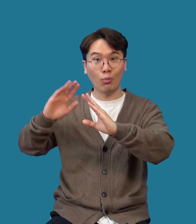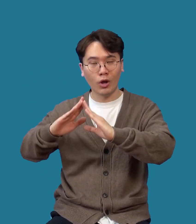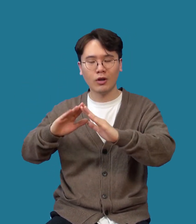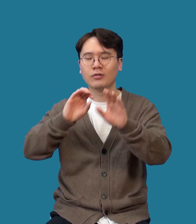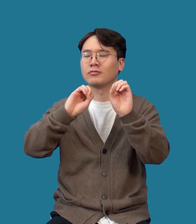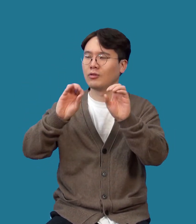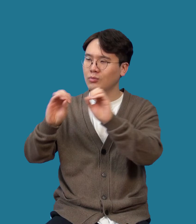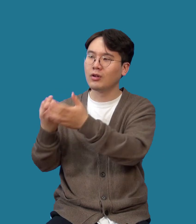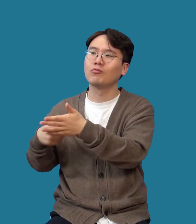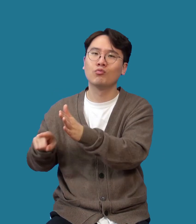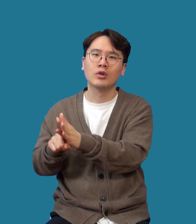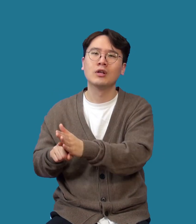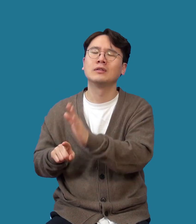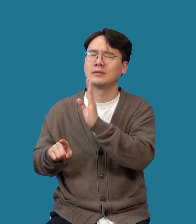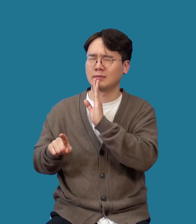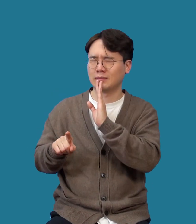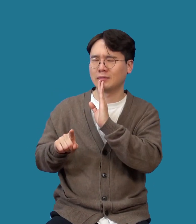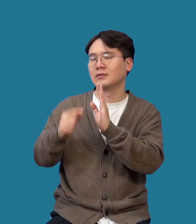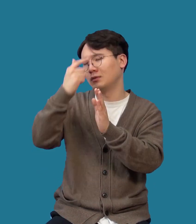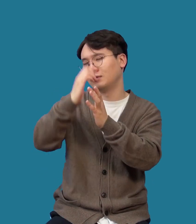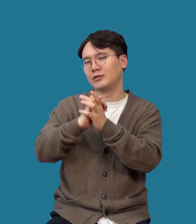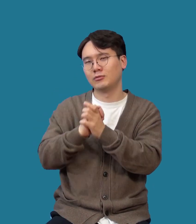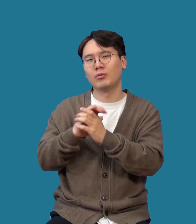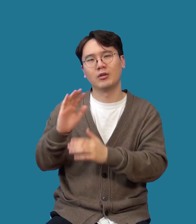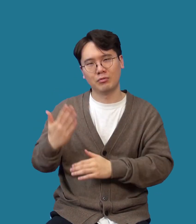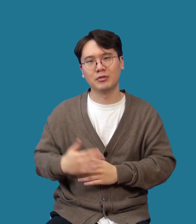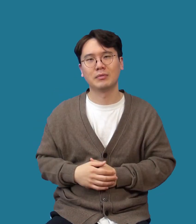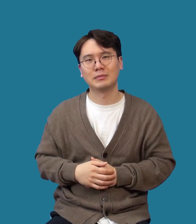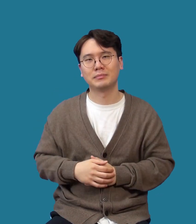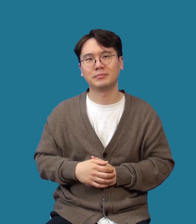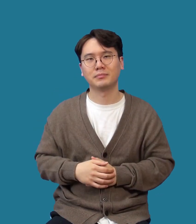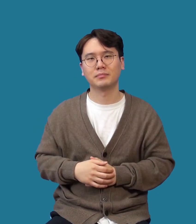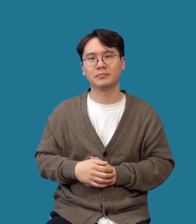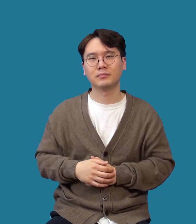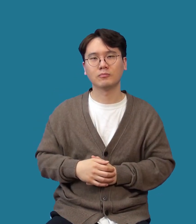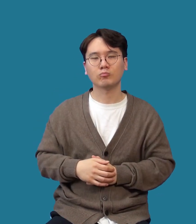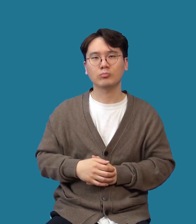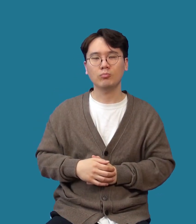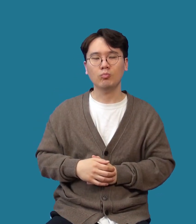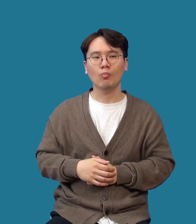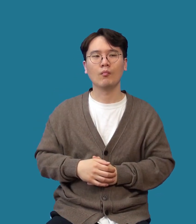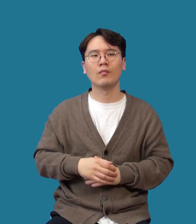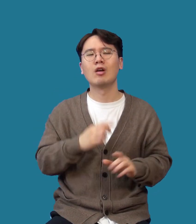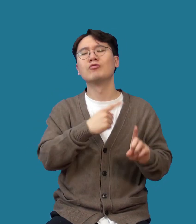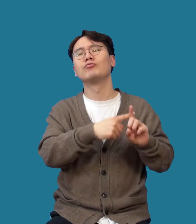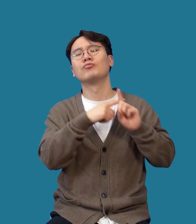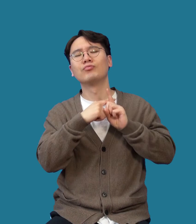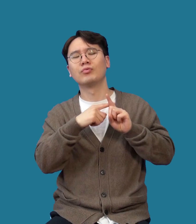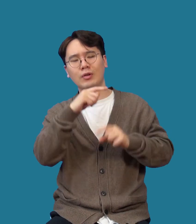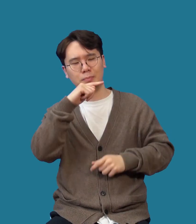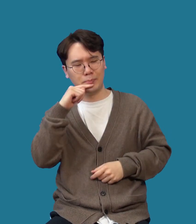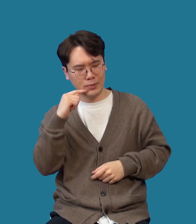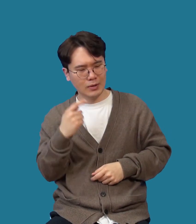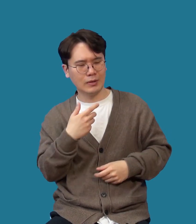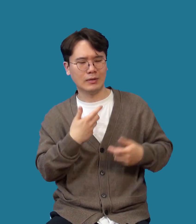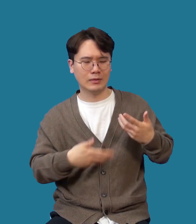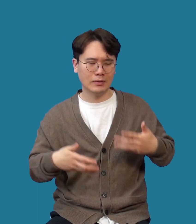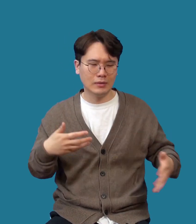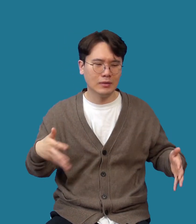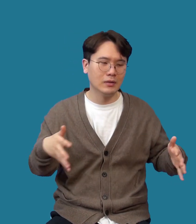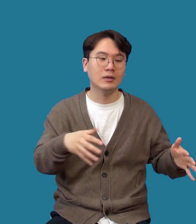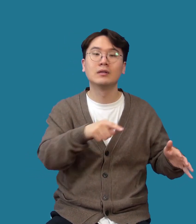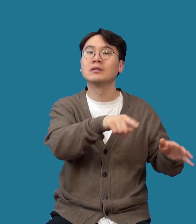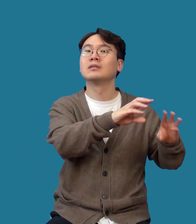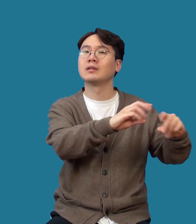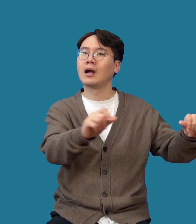위해서 진심으로 기도하게 됐습니다. 순교의 피가 떨어진 아프간 복음화를 위해서 뜨겁게 기도하게